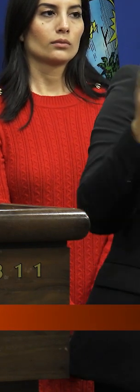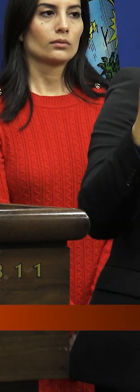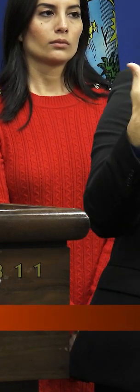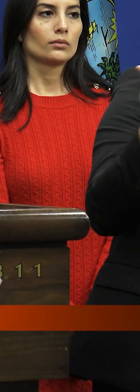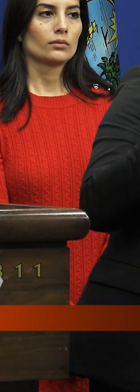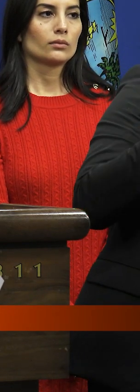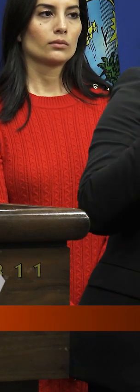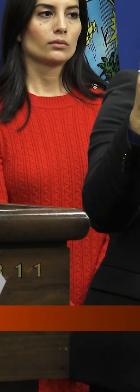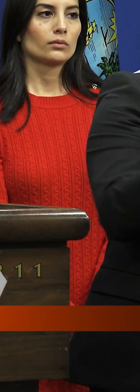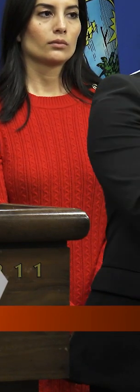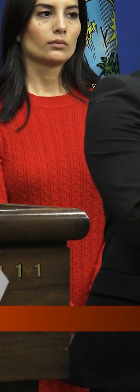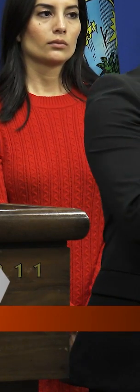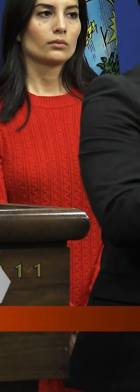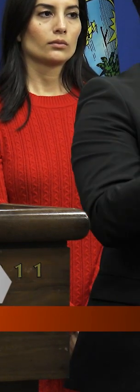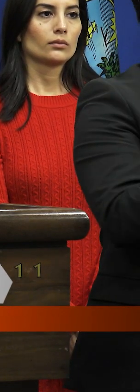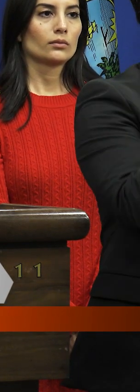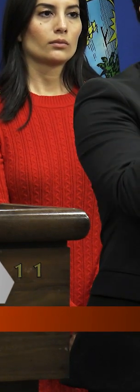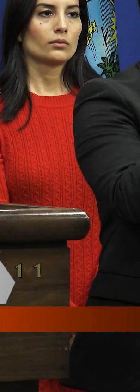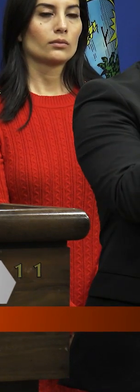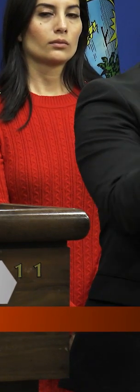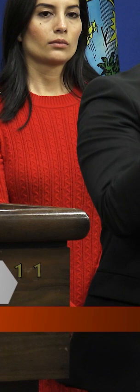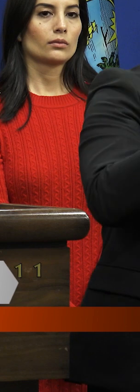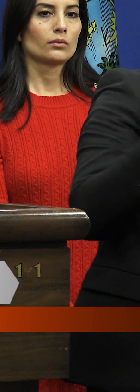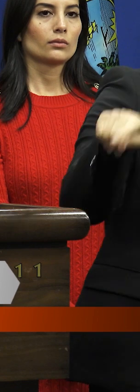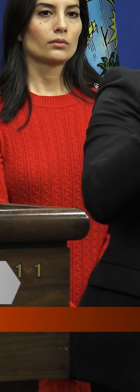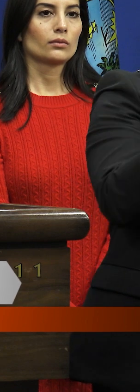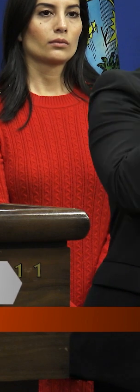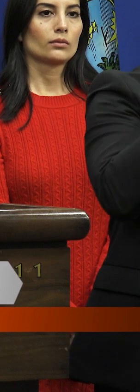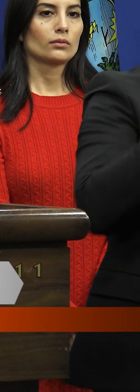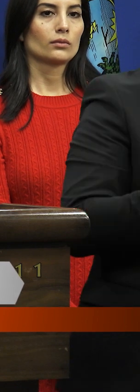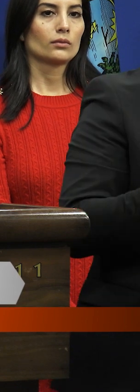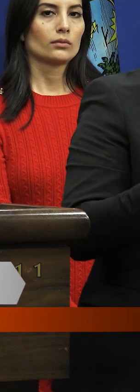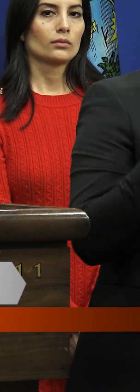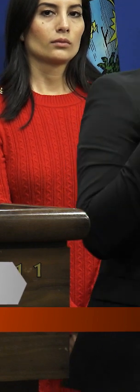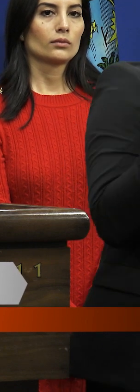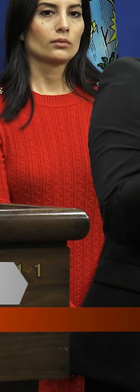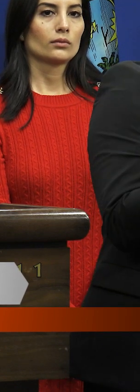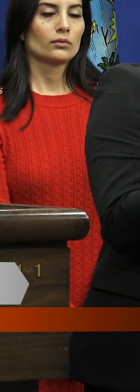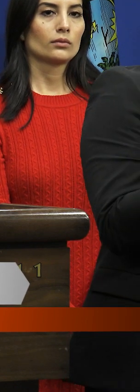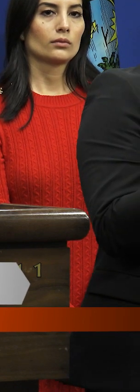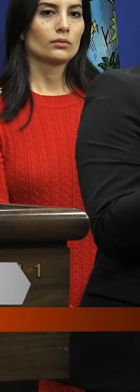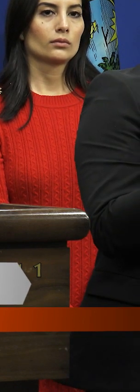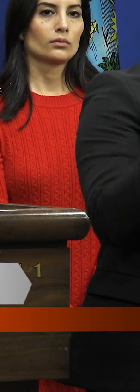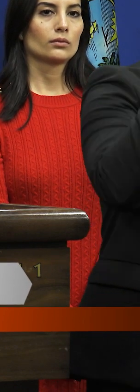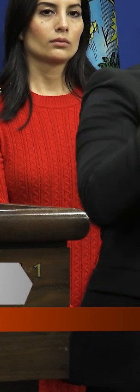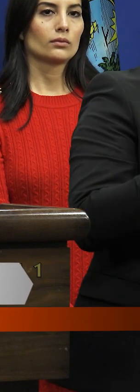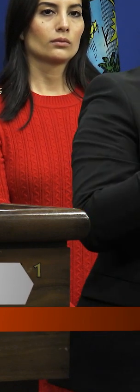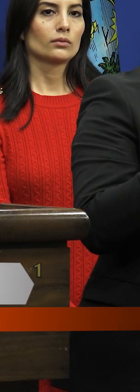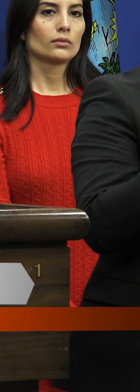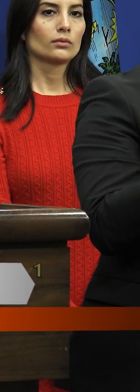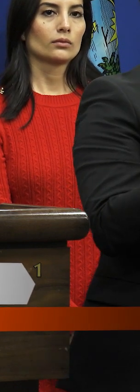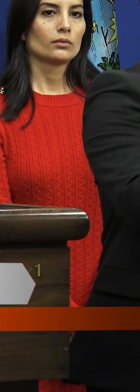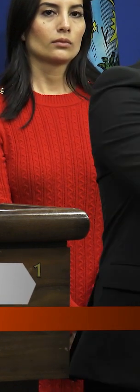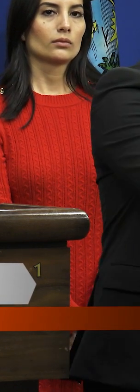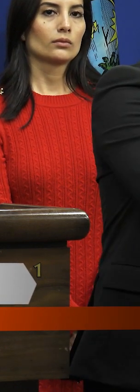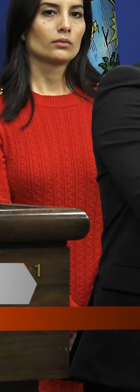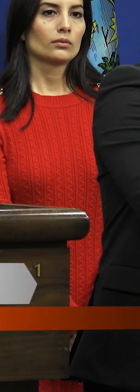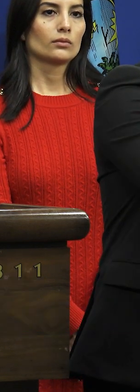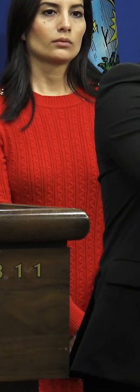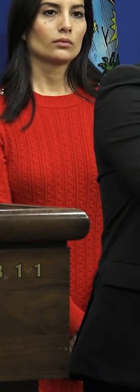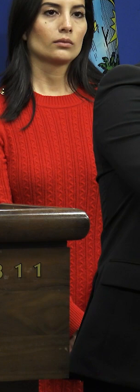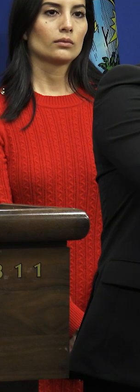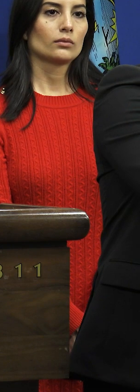del condado de Miami-Dade y los expertos, hemos decidido cerrar las